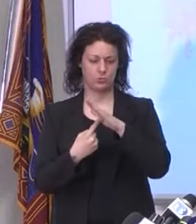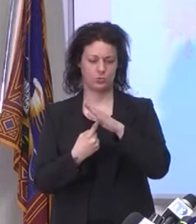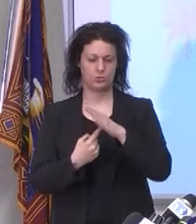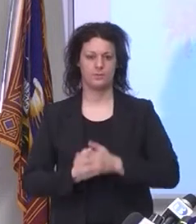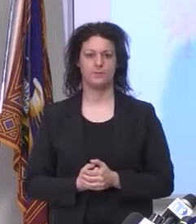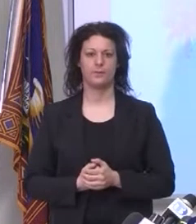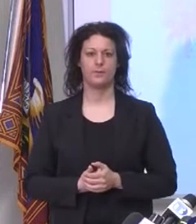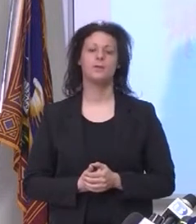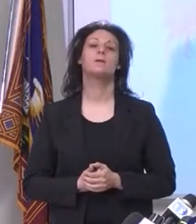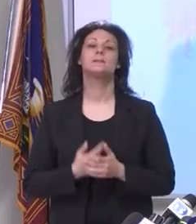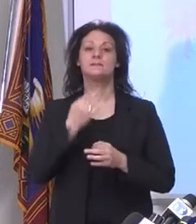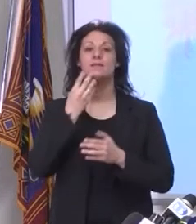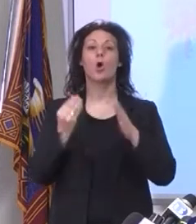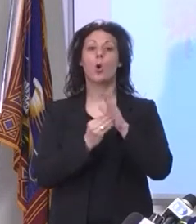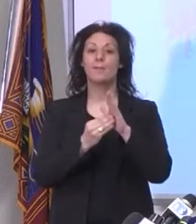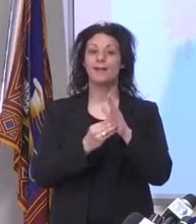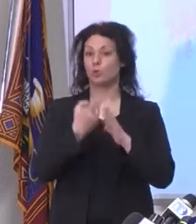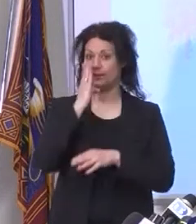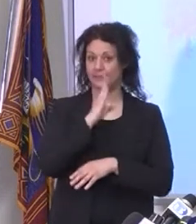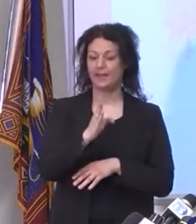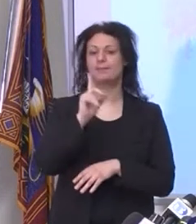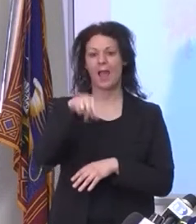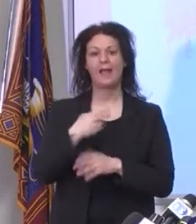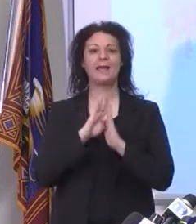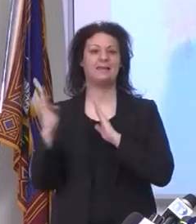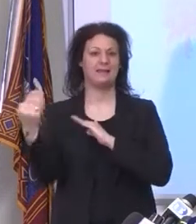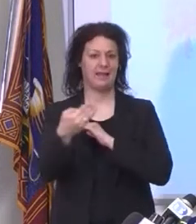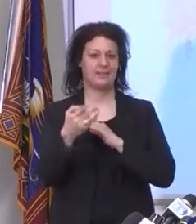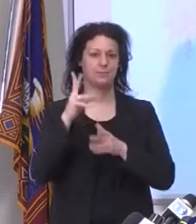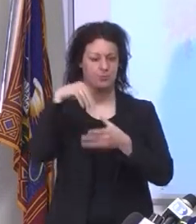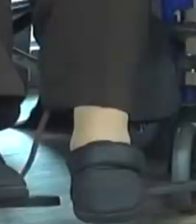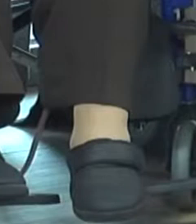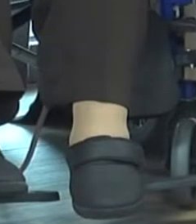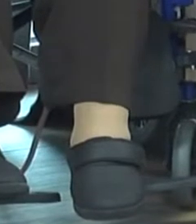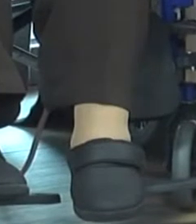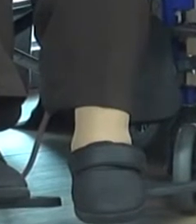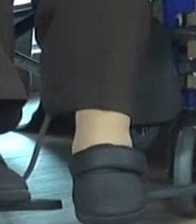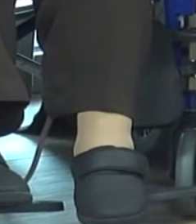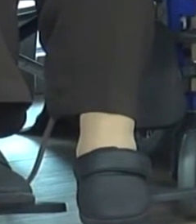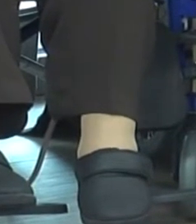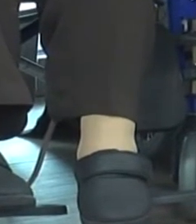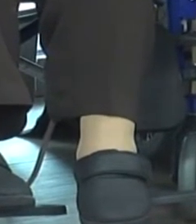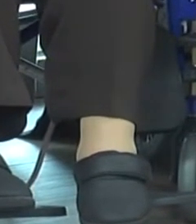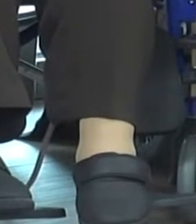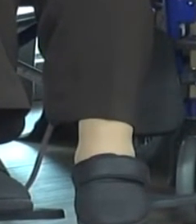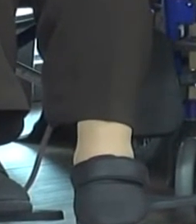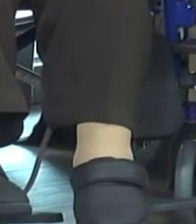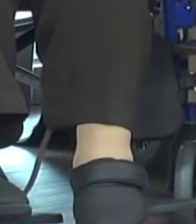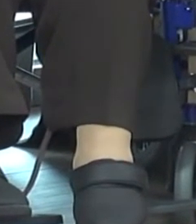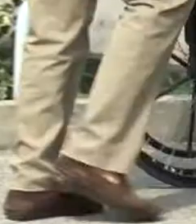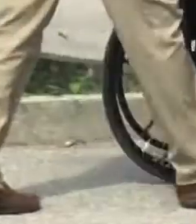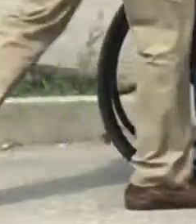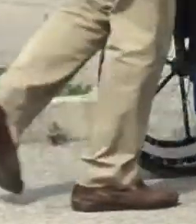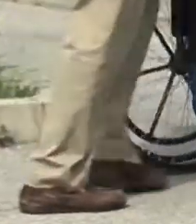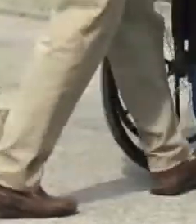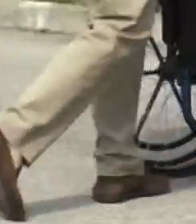che ricordiamo sono gli operatori diretti ma anche quelli non diretti all'interno delle strutture. Ad oggi resta sempre drammatica la conta dei